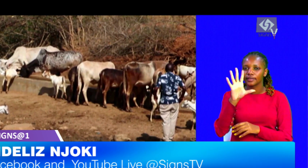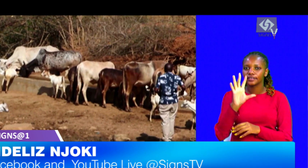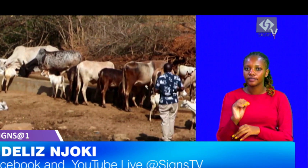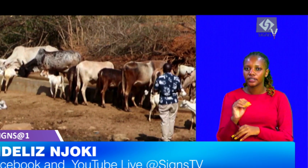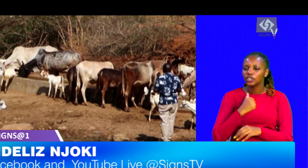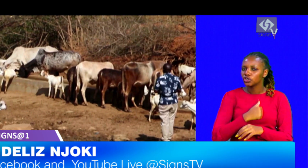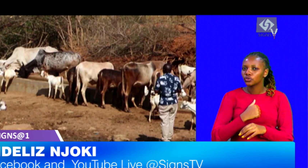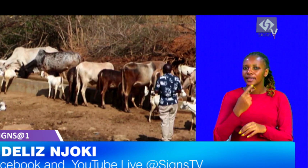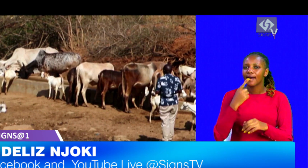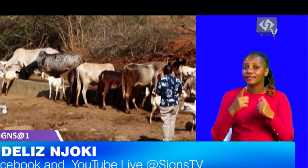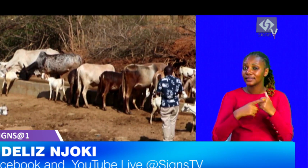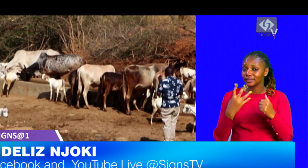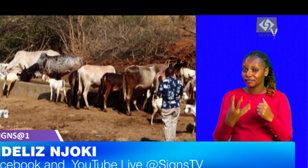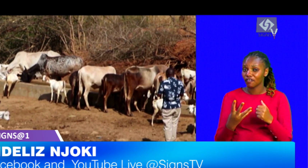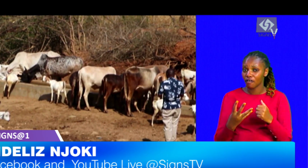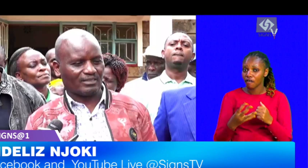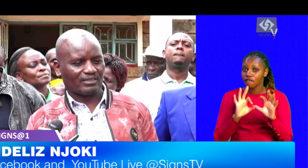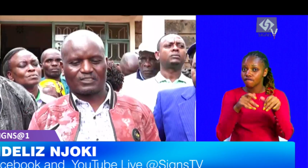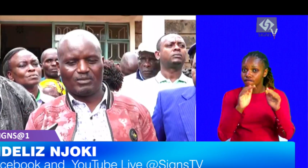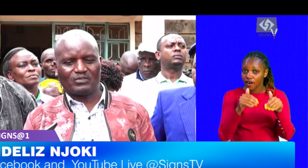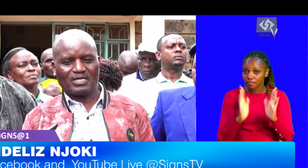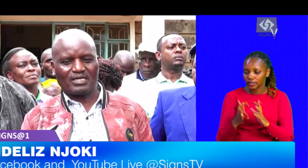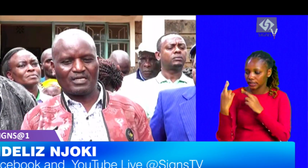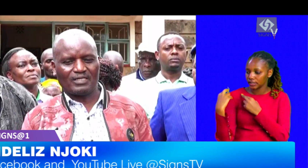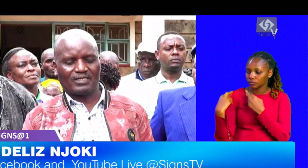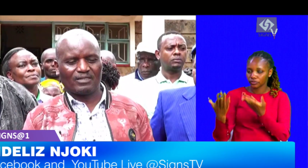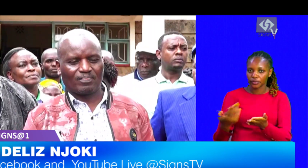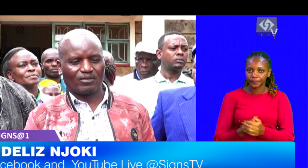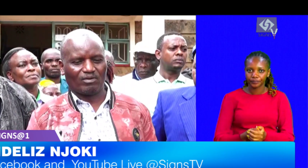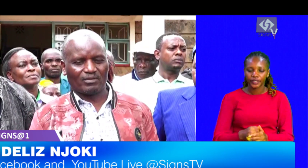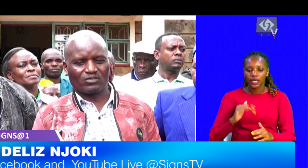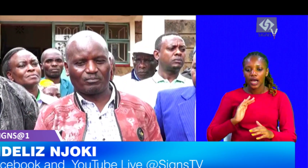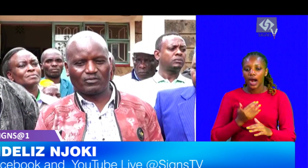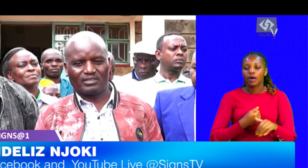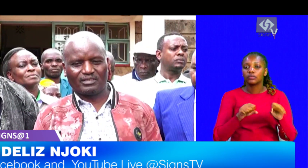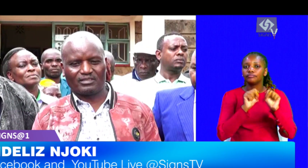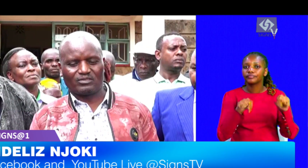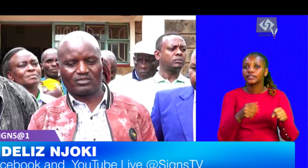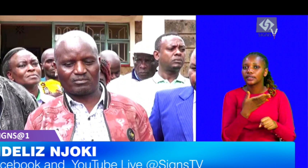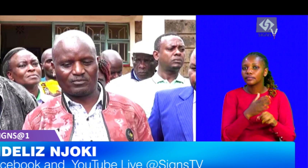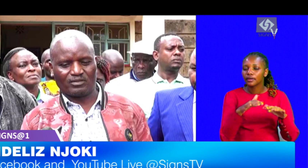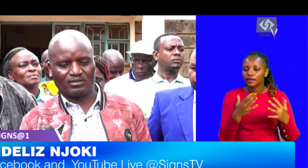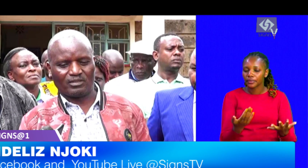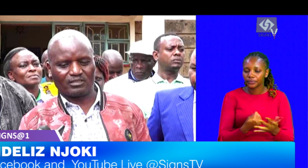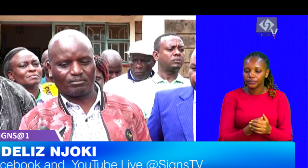164 farmers ambao wanatekeleza hii mradi. Scheme yetu ya Midday Central Irrigation